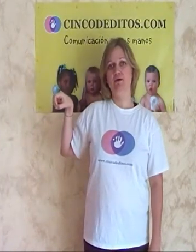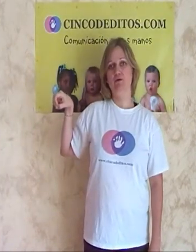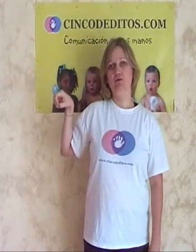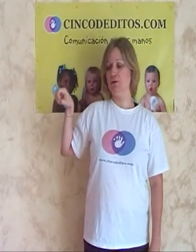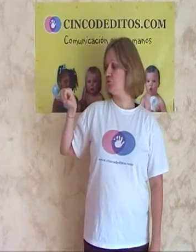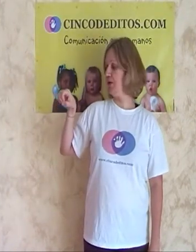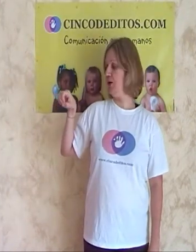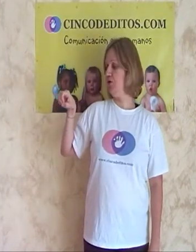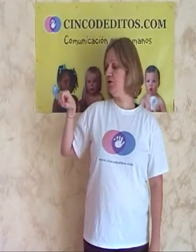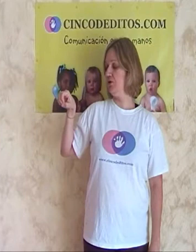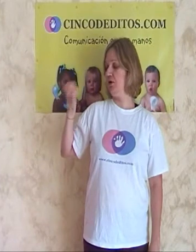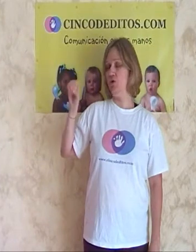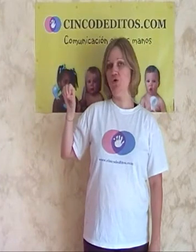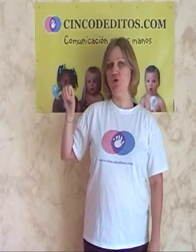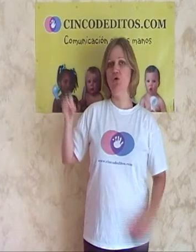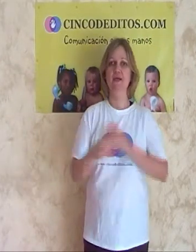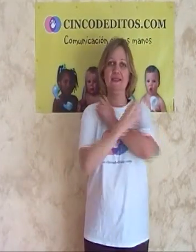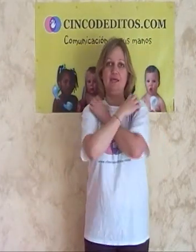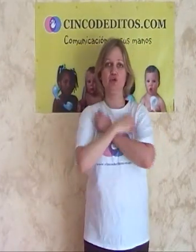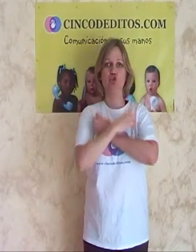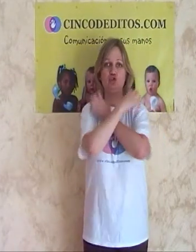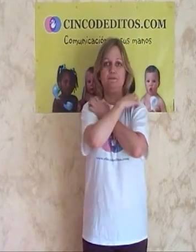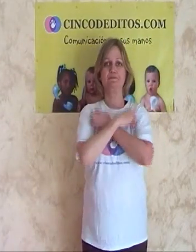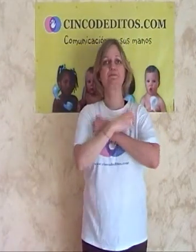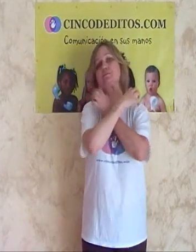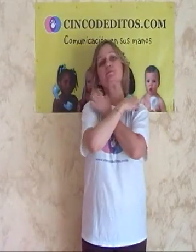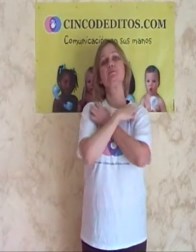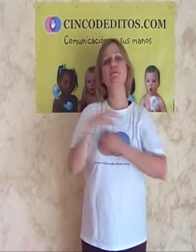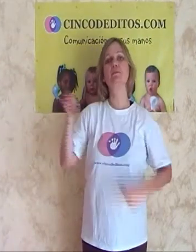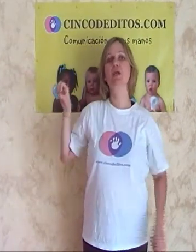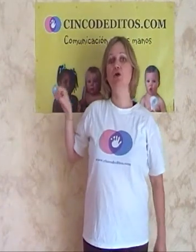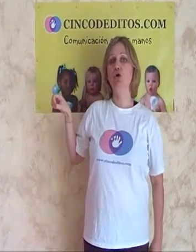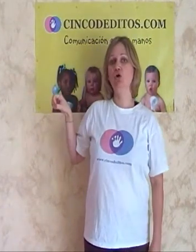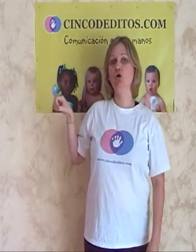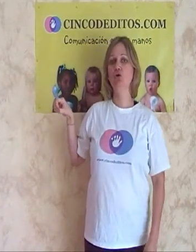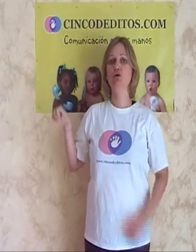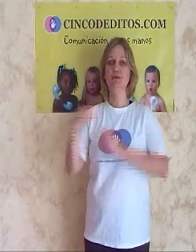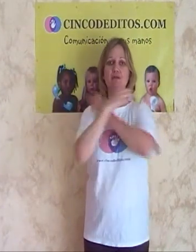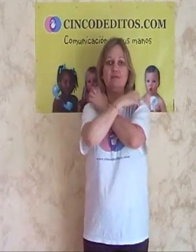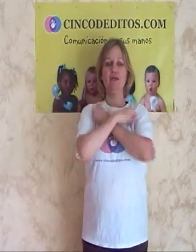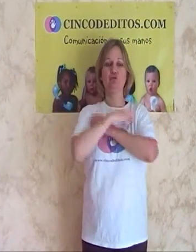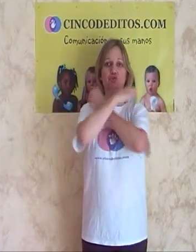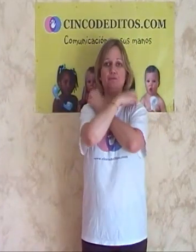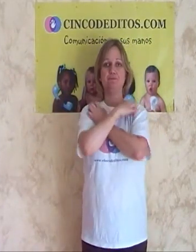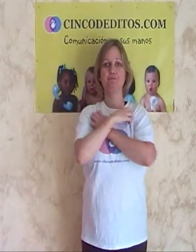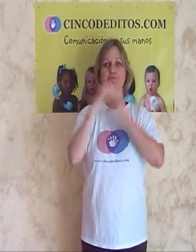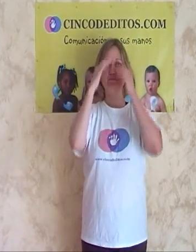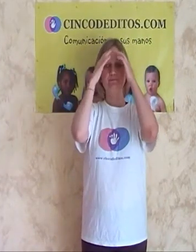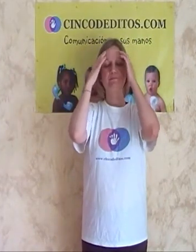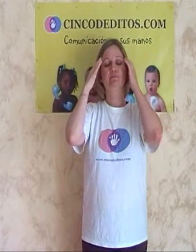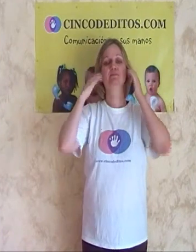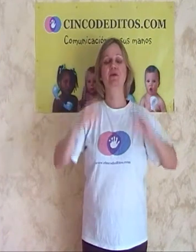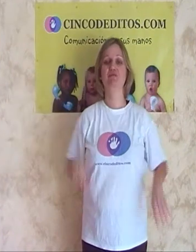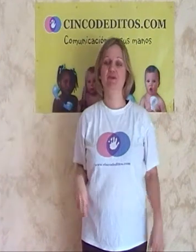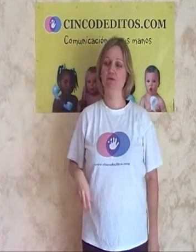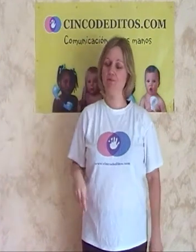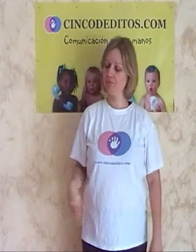Tenemos una O. O de oso. O de oso. Perfecto.